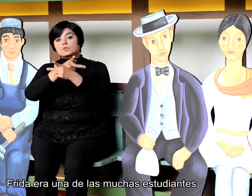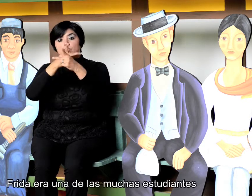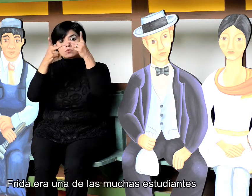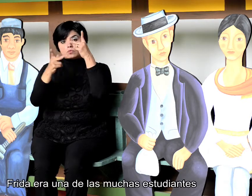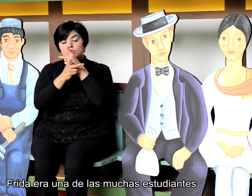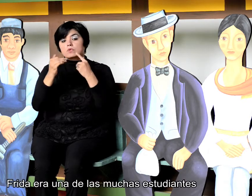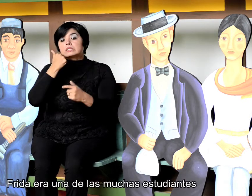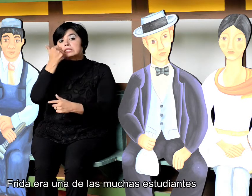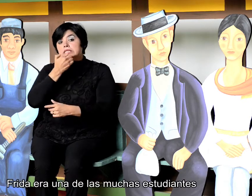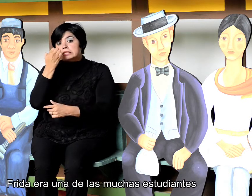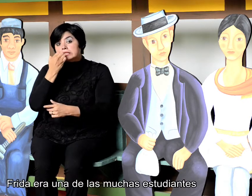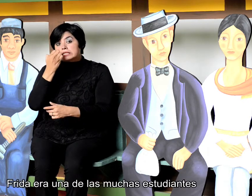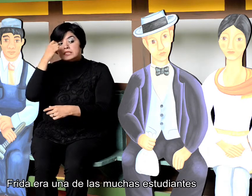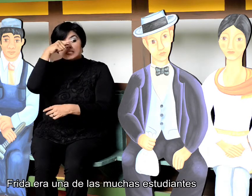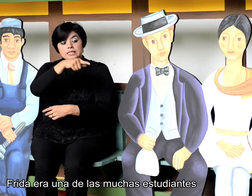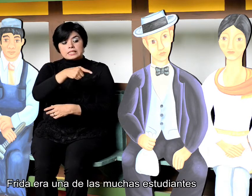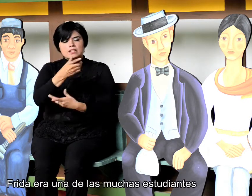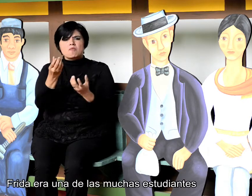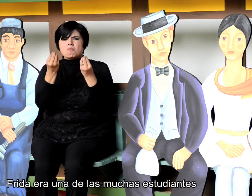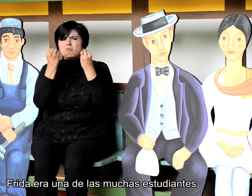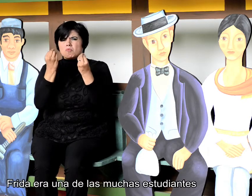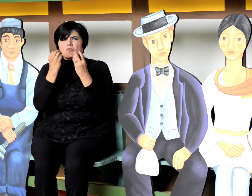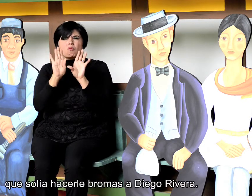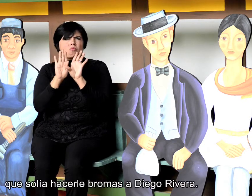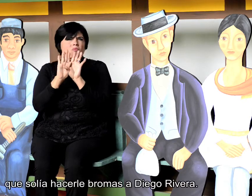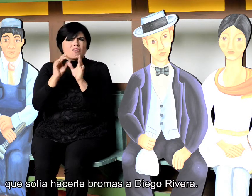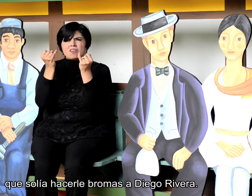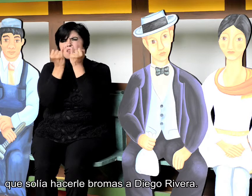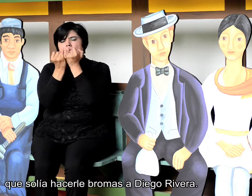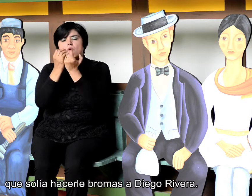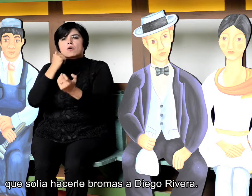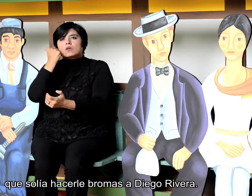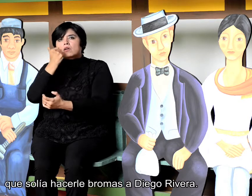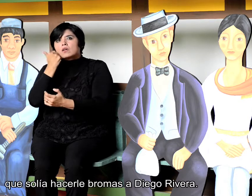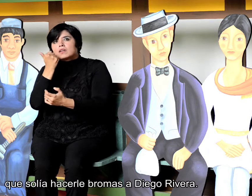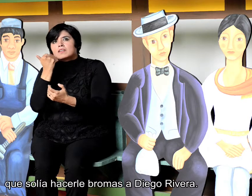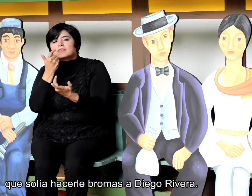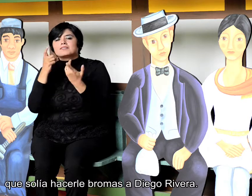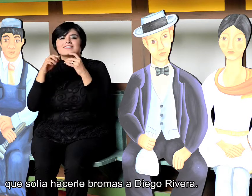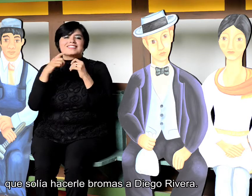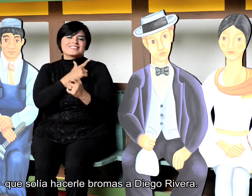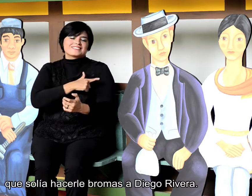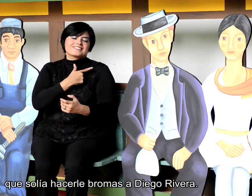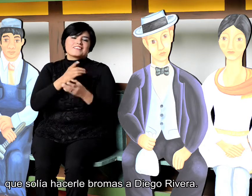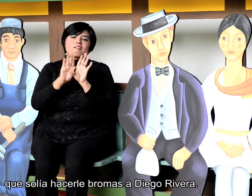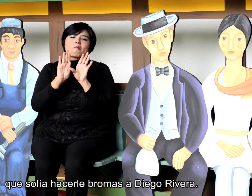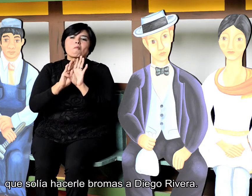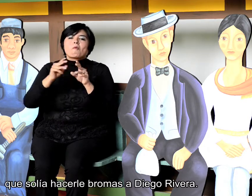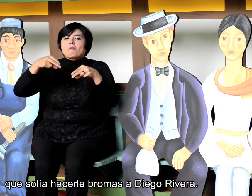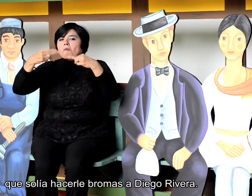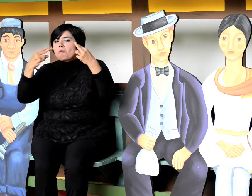Frida era una de las muchas estudiantes que solía hacerle bromas a Diego Rivera.